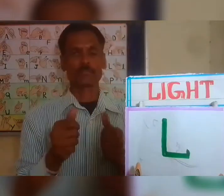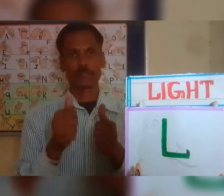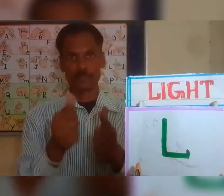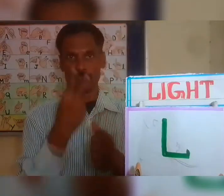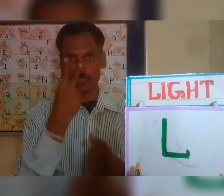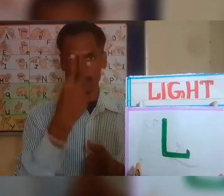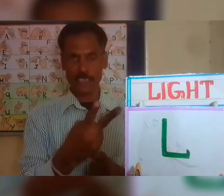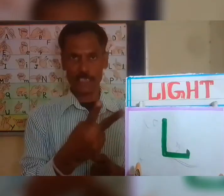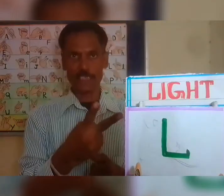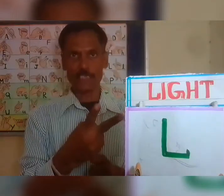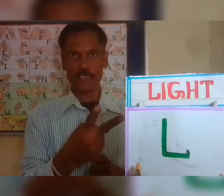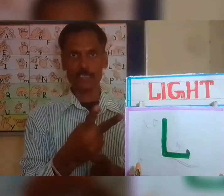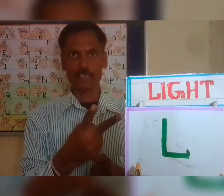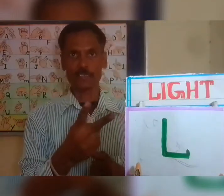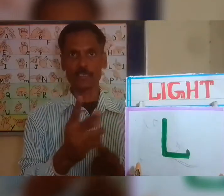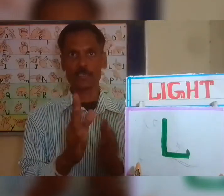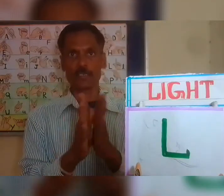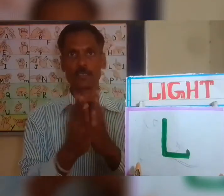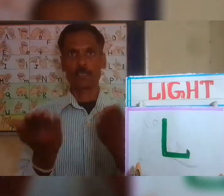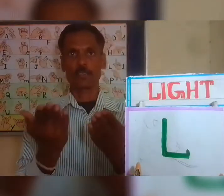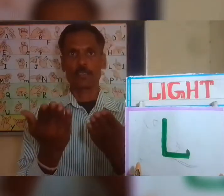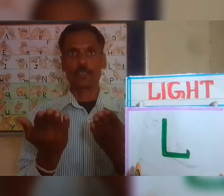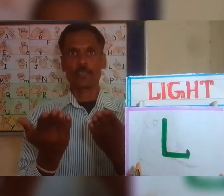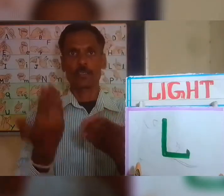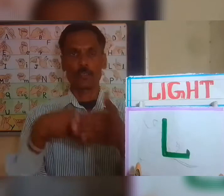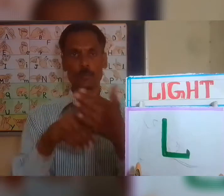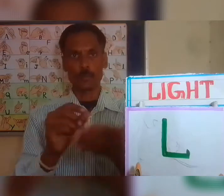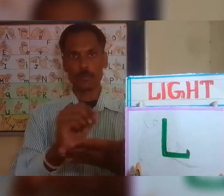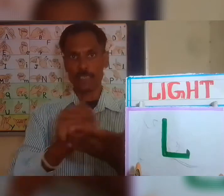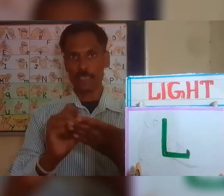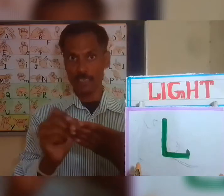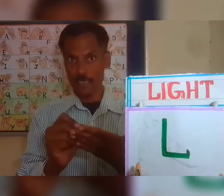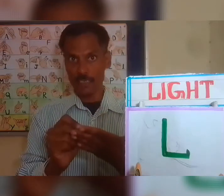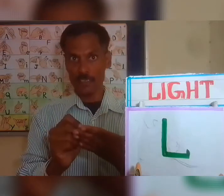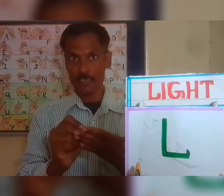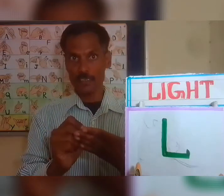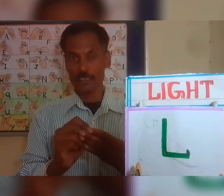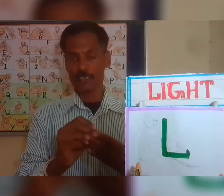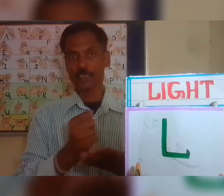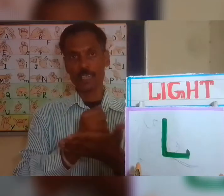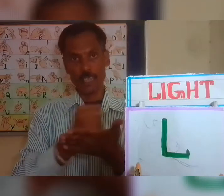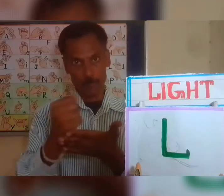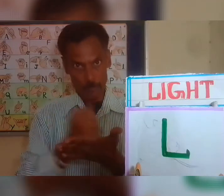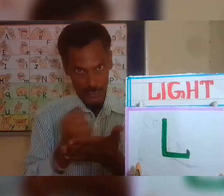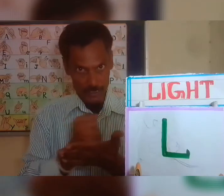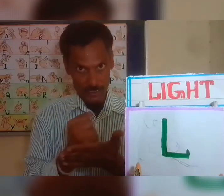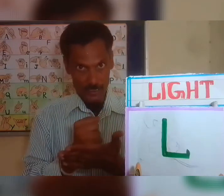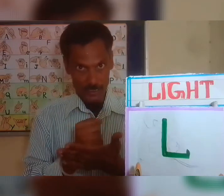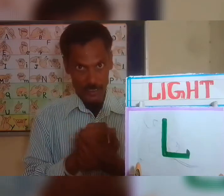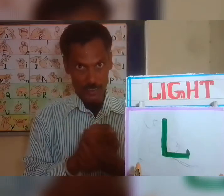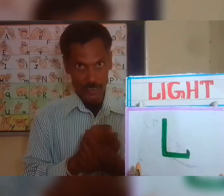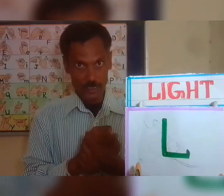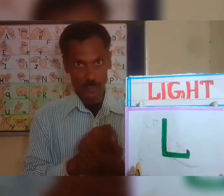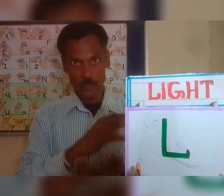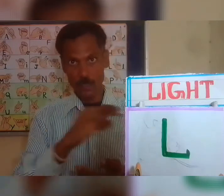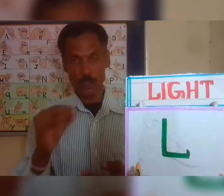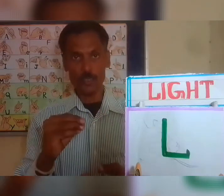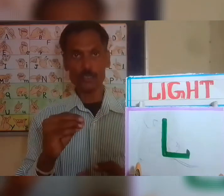देखिए Copy में लिखिए अभ्यास कीजिए और